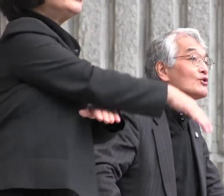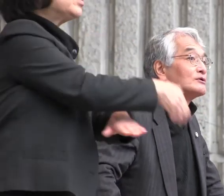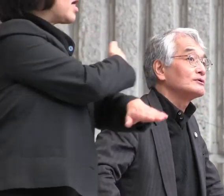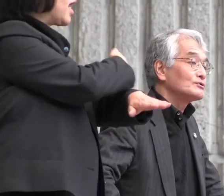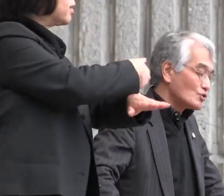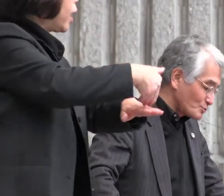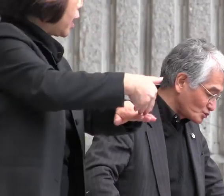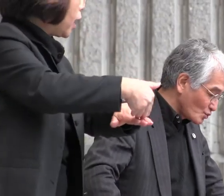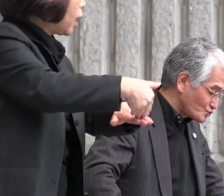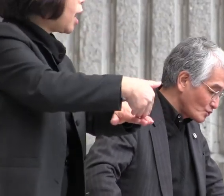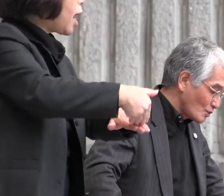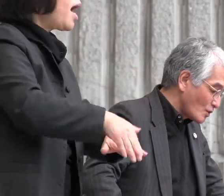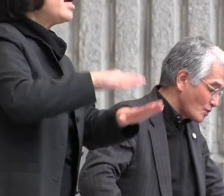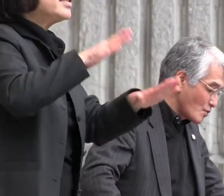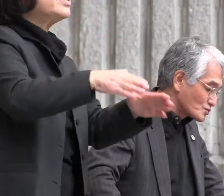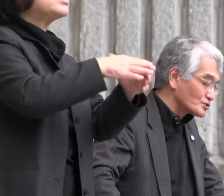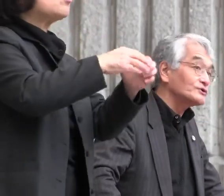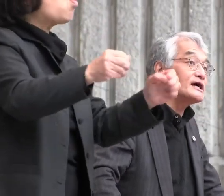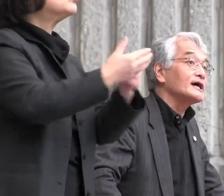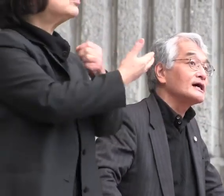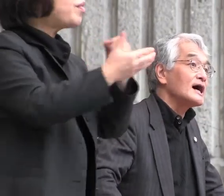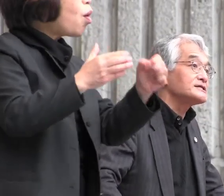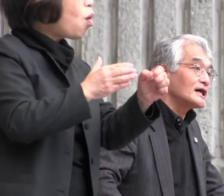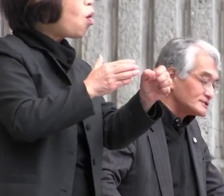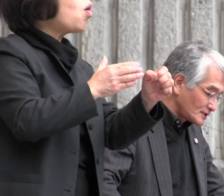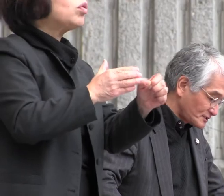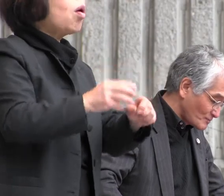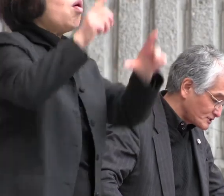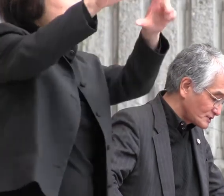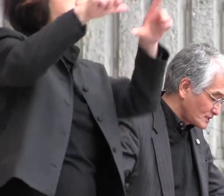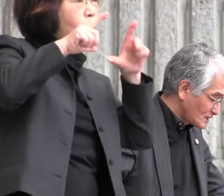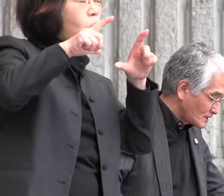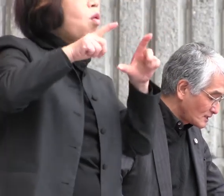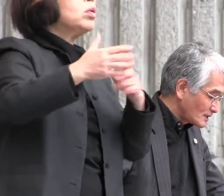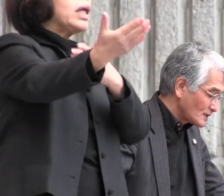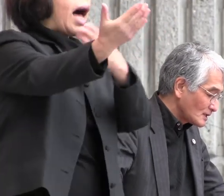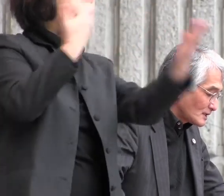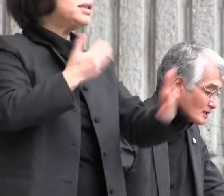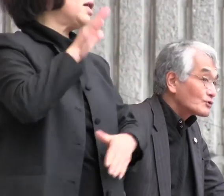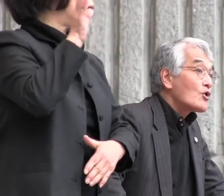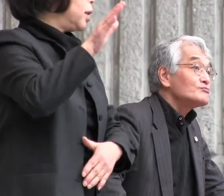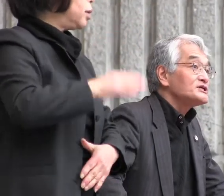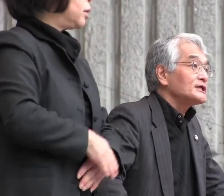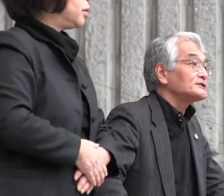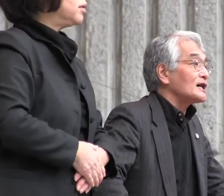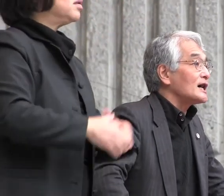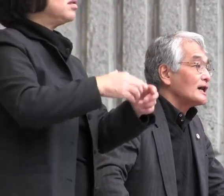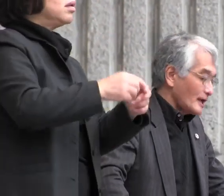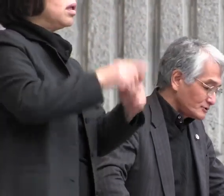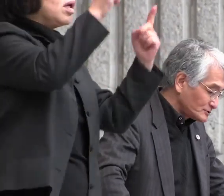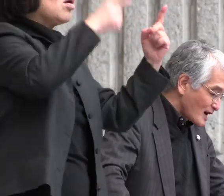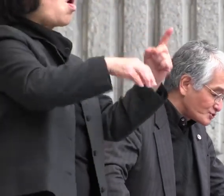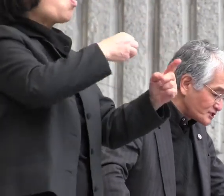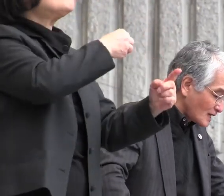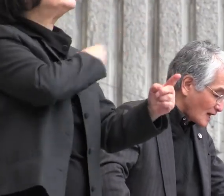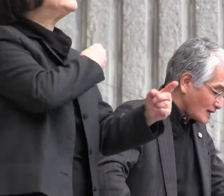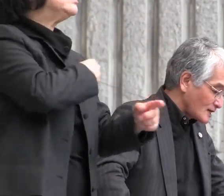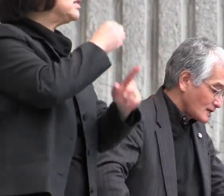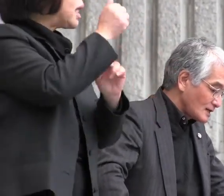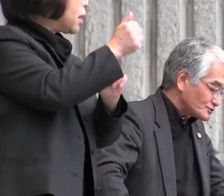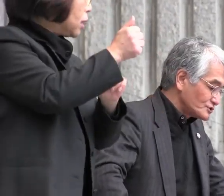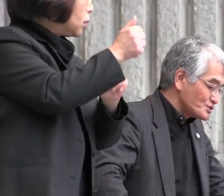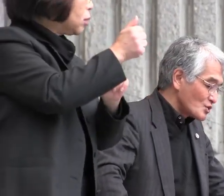ペンタゴン国防総省の報告書で明らかにされています。公務員だったエルズバーグ